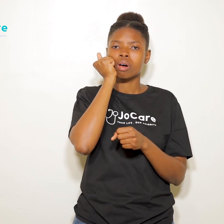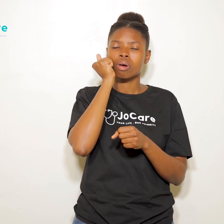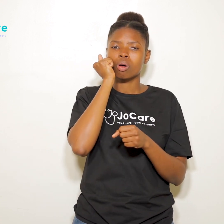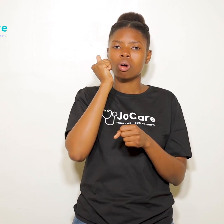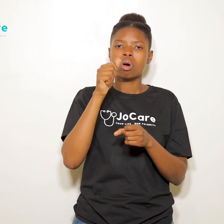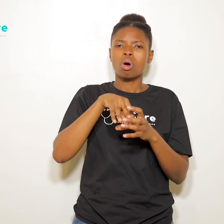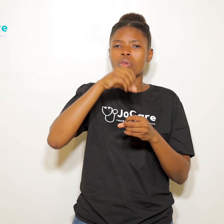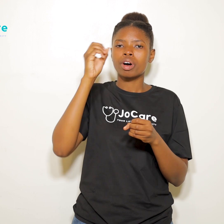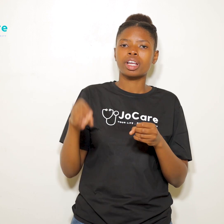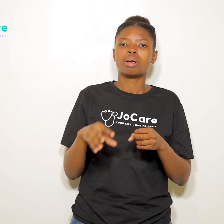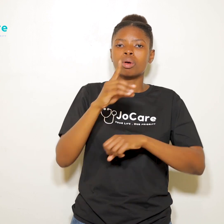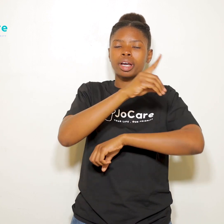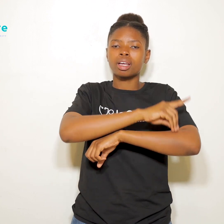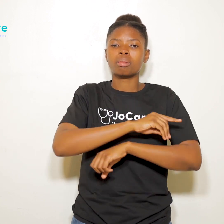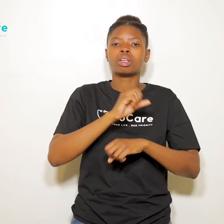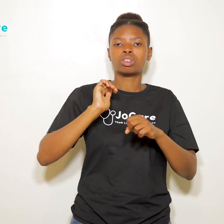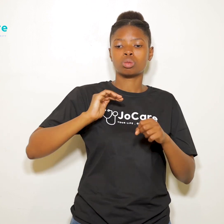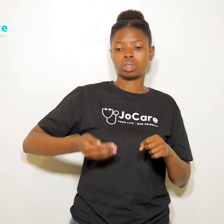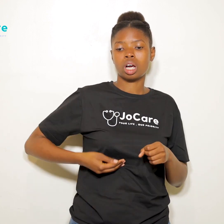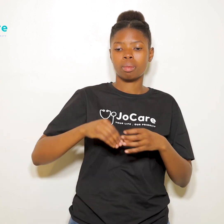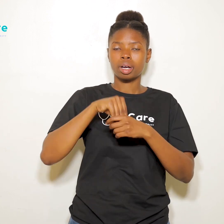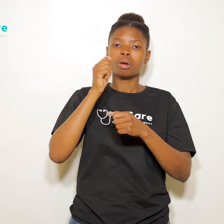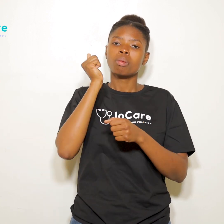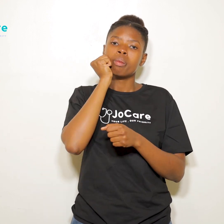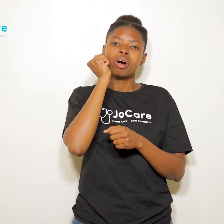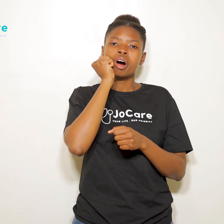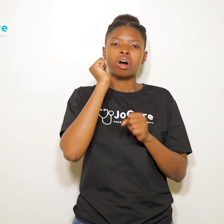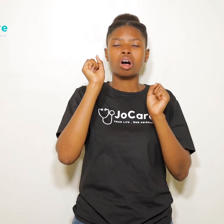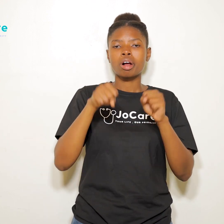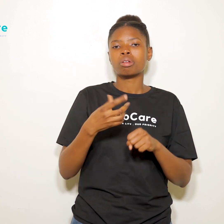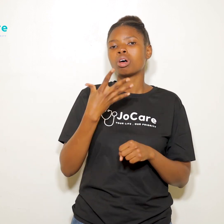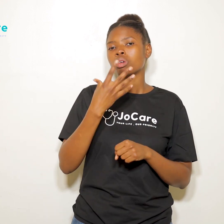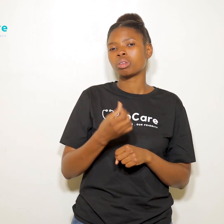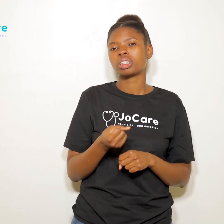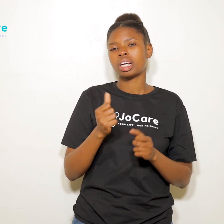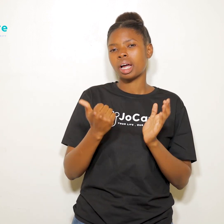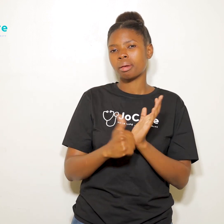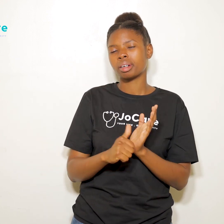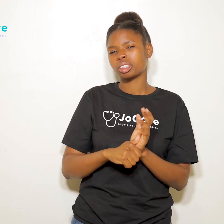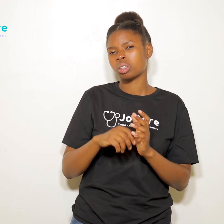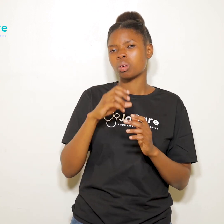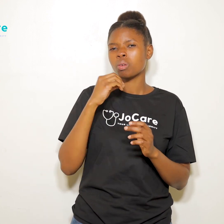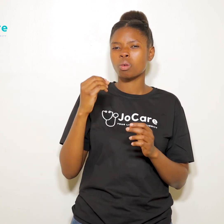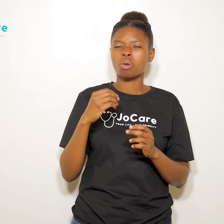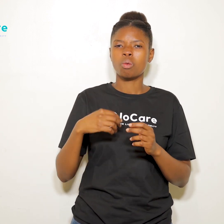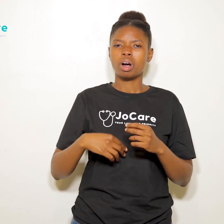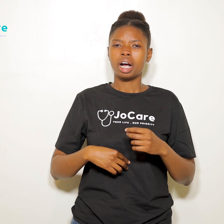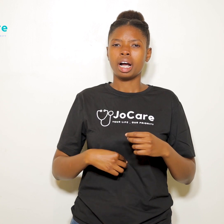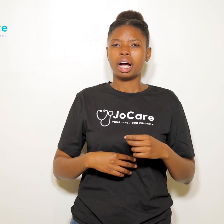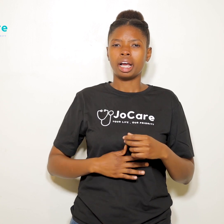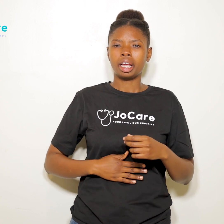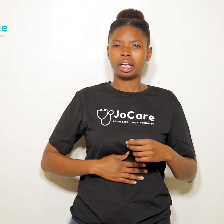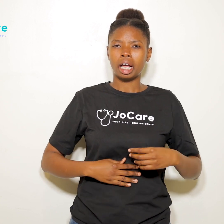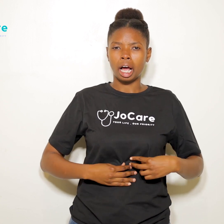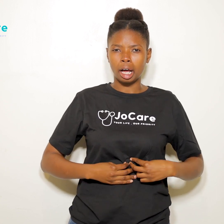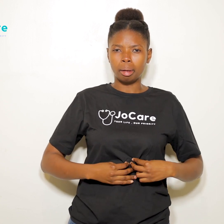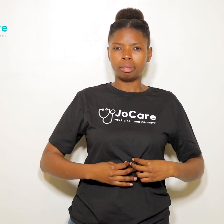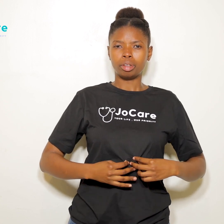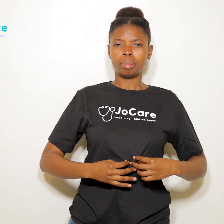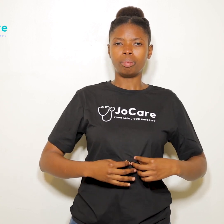iminsi umudamu ari mu mihango ashobora kugira ibibazo byo kumva byimbye mu nda, ashobora kugira ibibazo by'agahinda, kuribwa bikabije, kumva